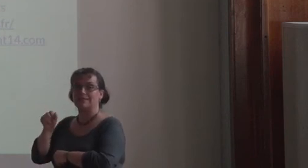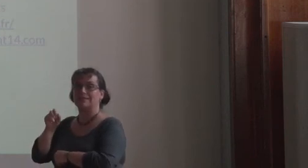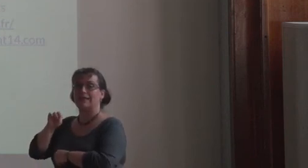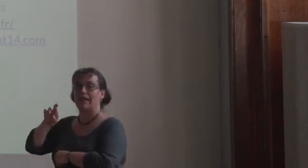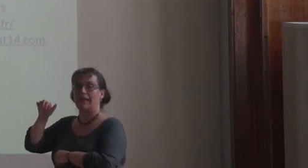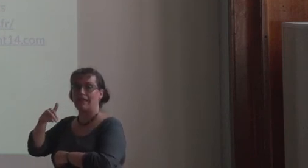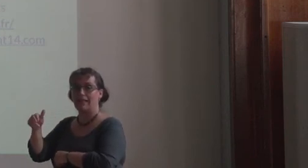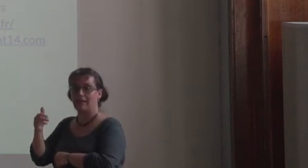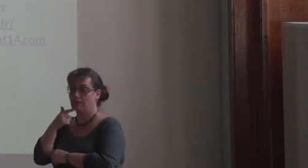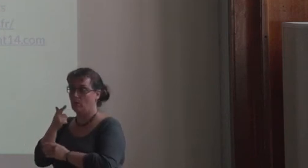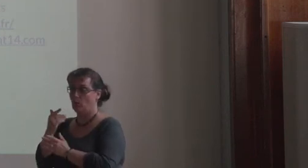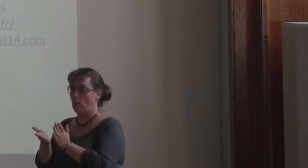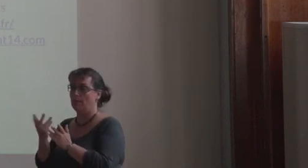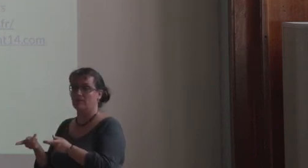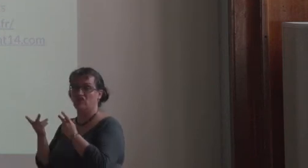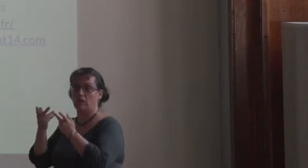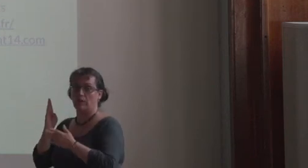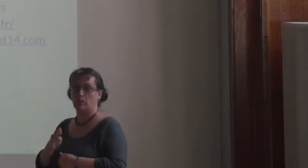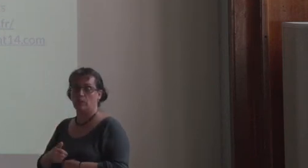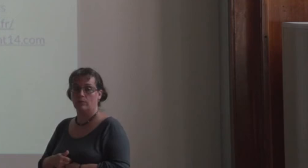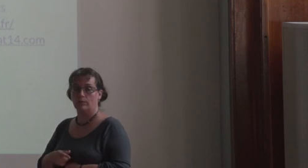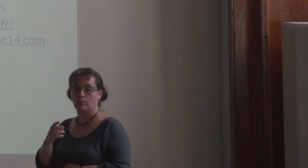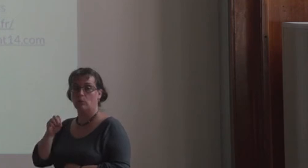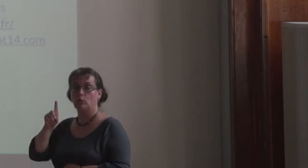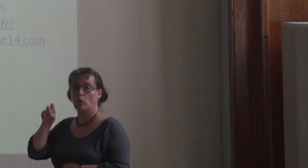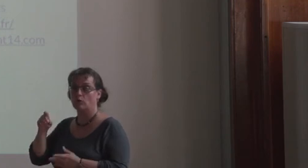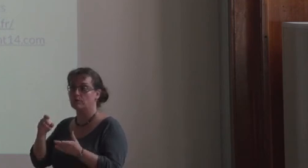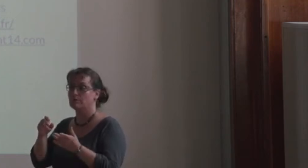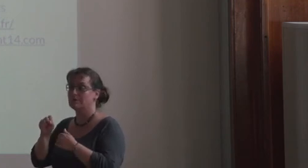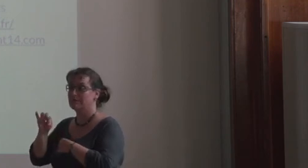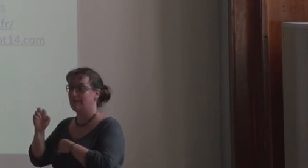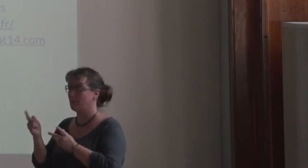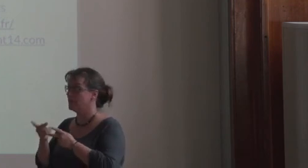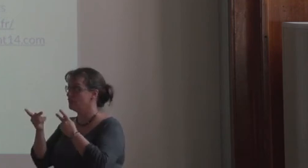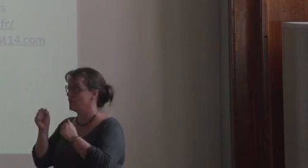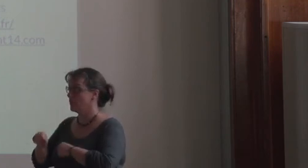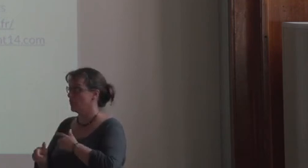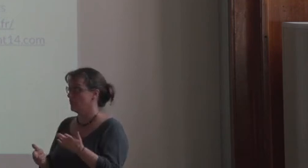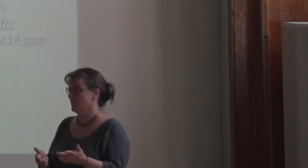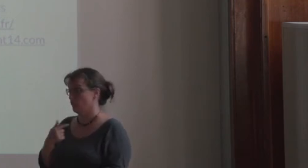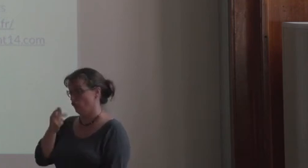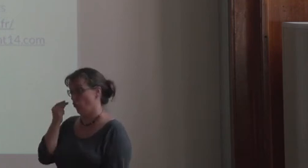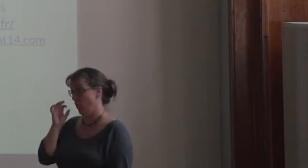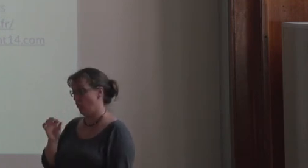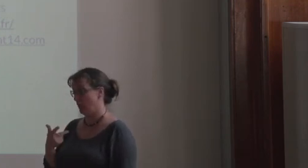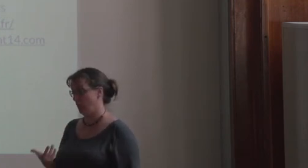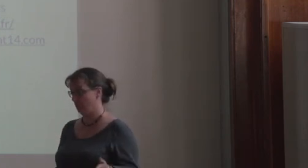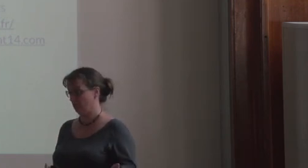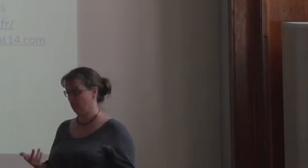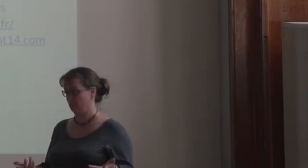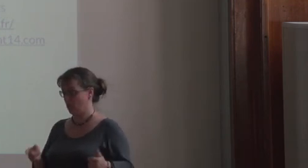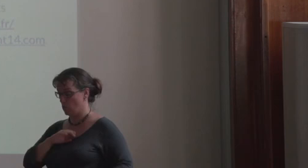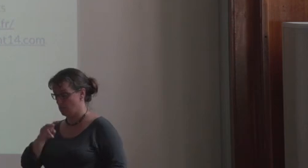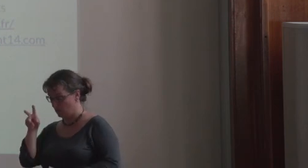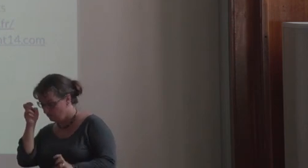J'ai vu beaucoup de librairies MicroPython qui ne contenaient pas de docstring parce que du coup, ça prend moins de place. Ça se comprend, mais en même temps, c'est un peu chiant quand on essaie de